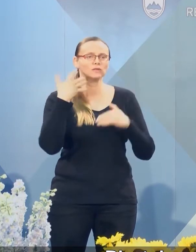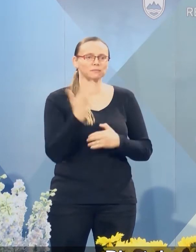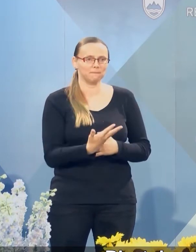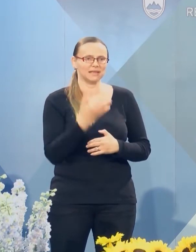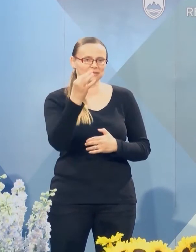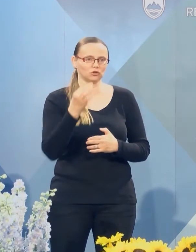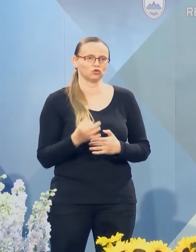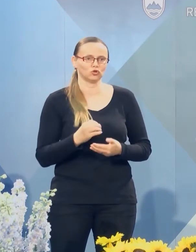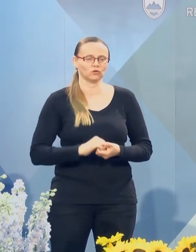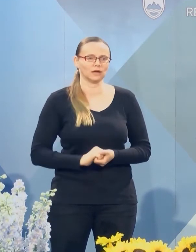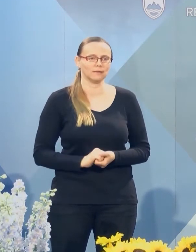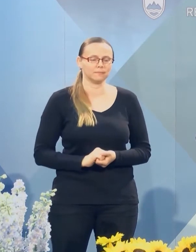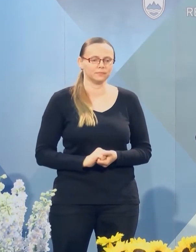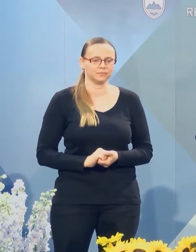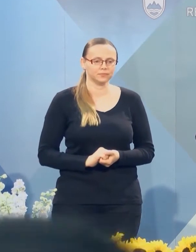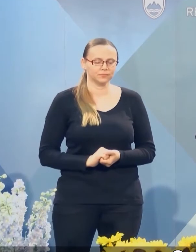2,58 odstotka,